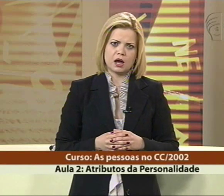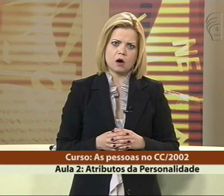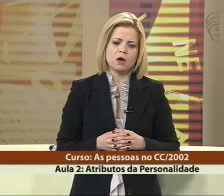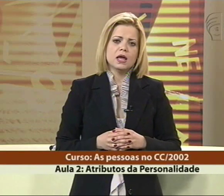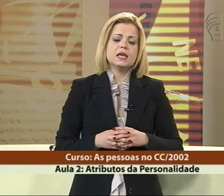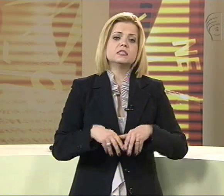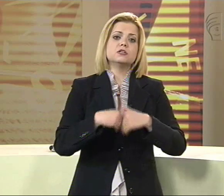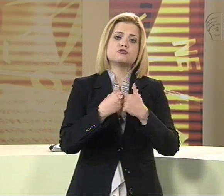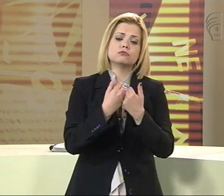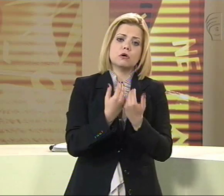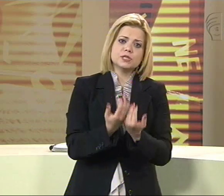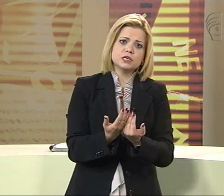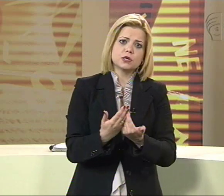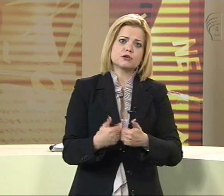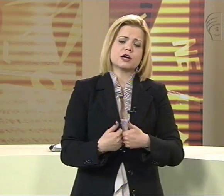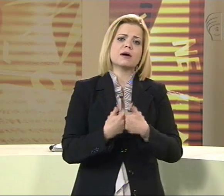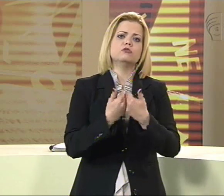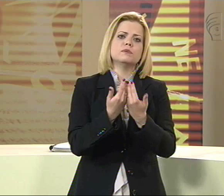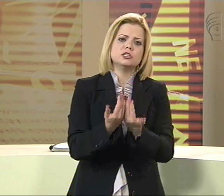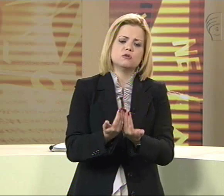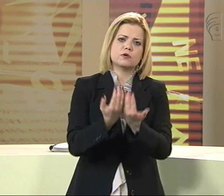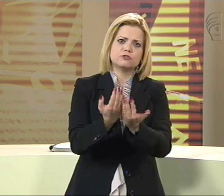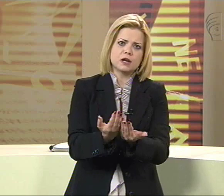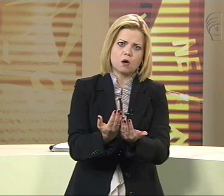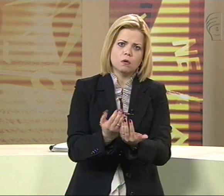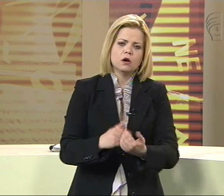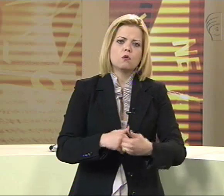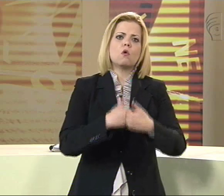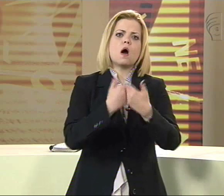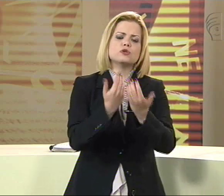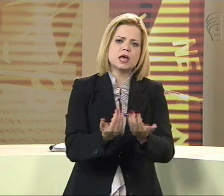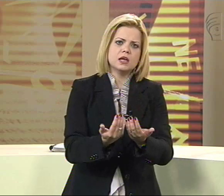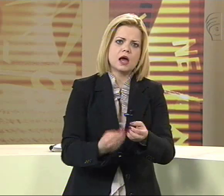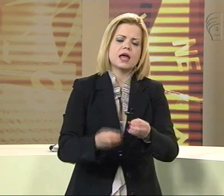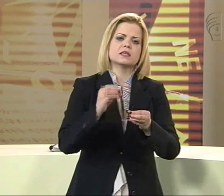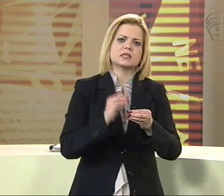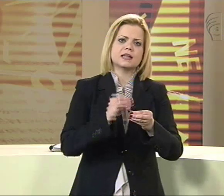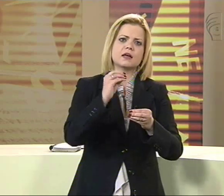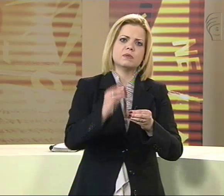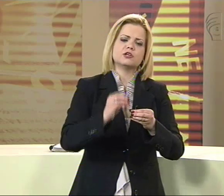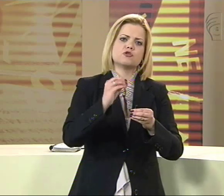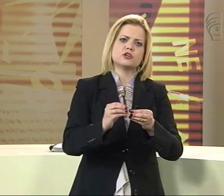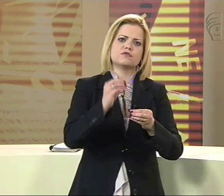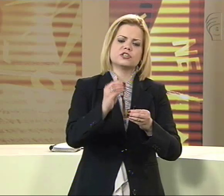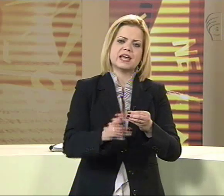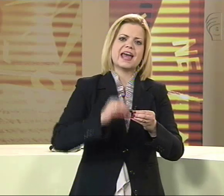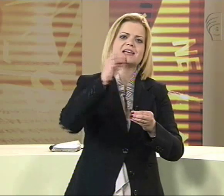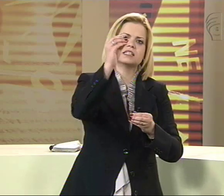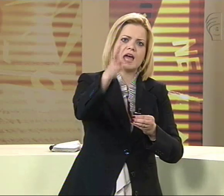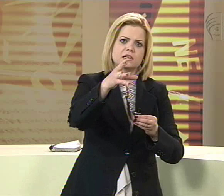profissional, existe um domicílio, que é o chamado domicílio profissional. Qual seria exatamente onde você exerce